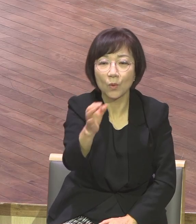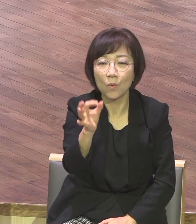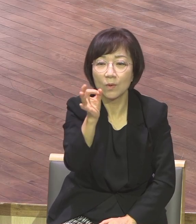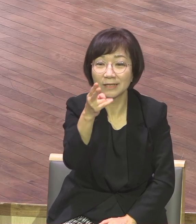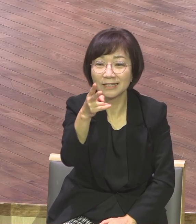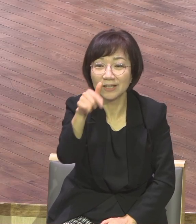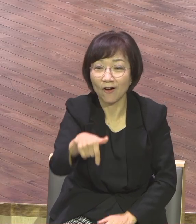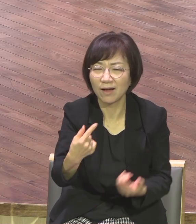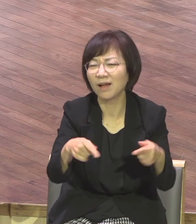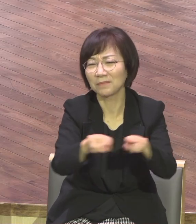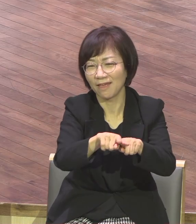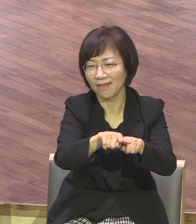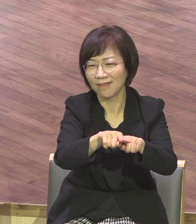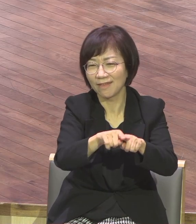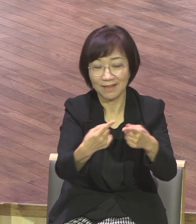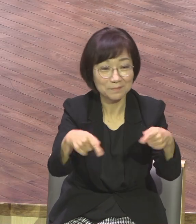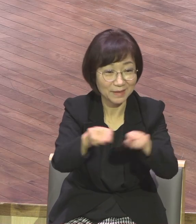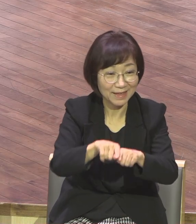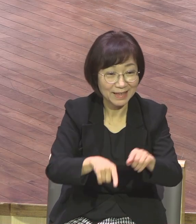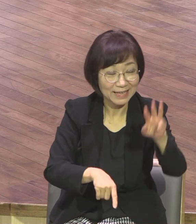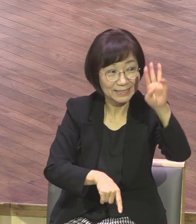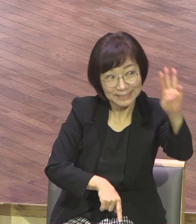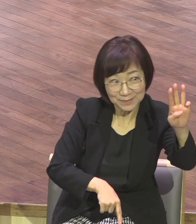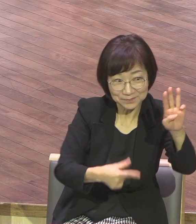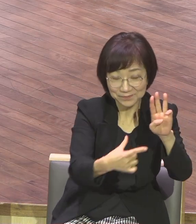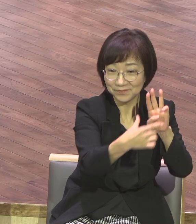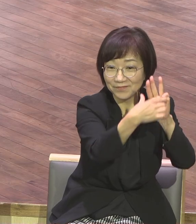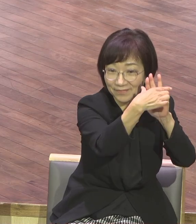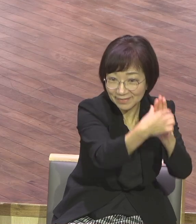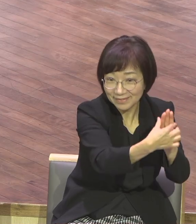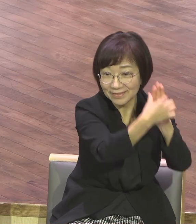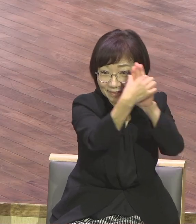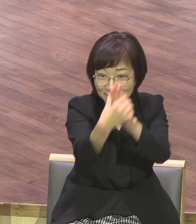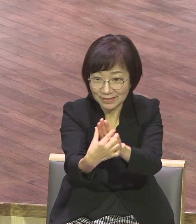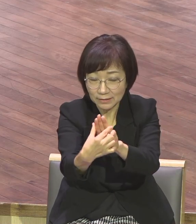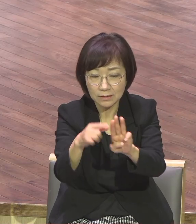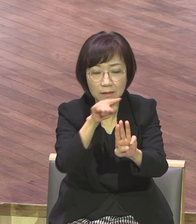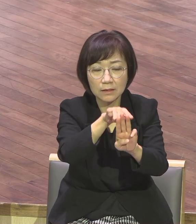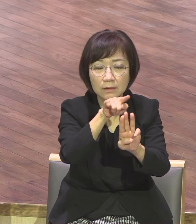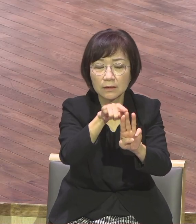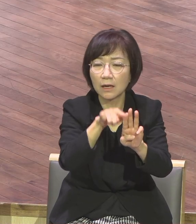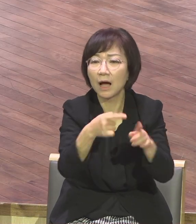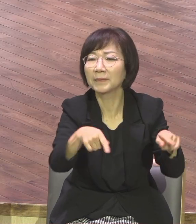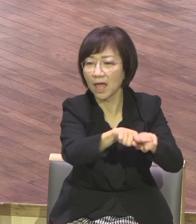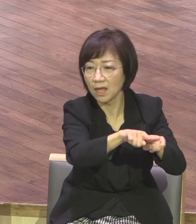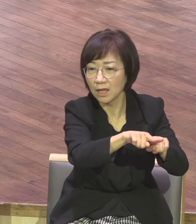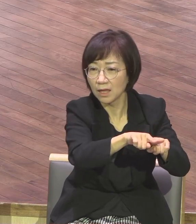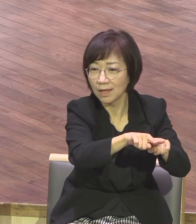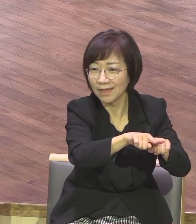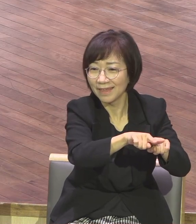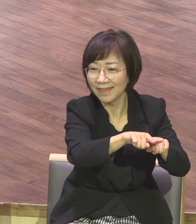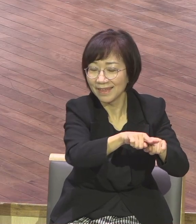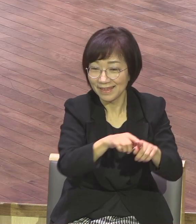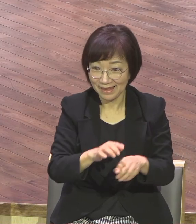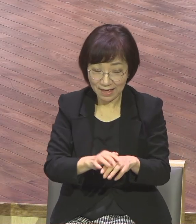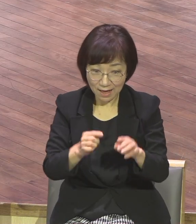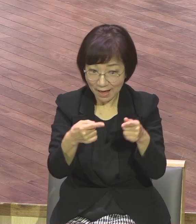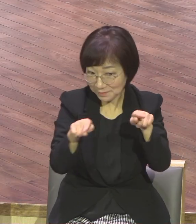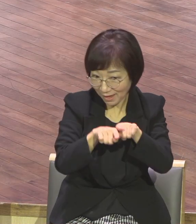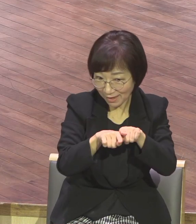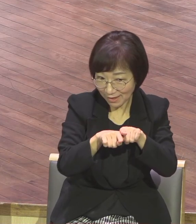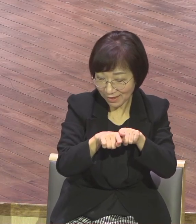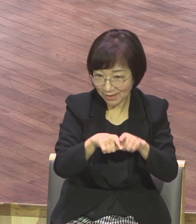함께한다. 삼일조, 삼일조. 이것은 바로 동역의 응답을 누리자. 우리